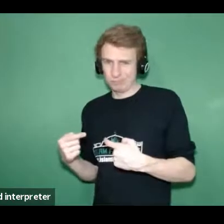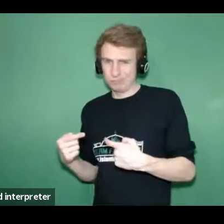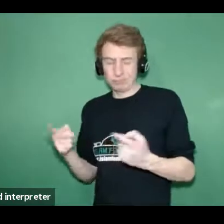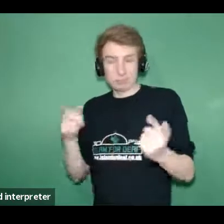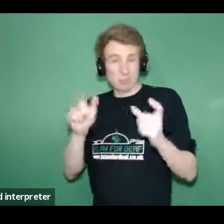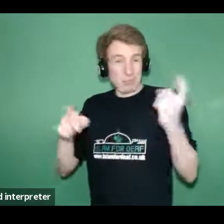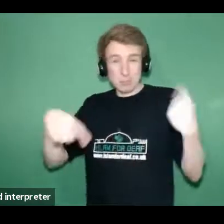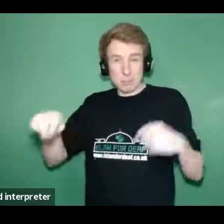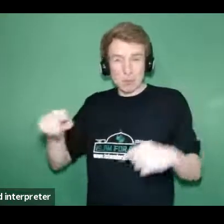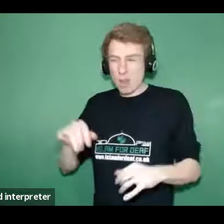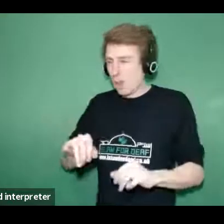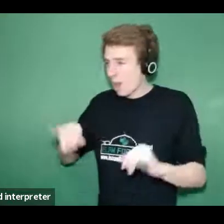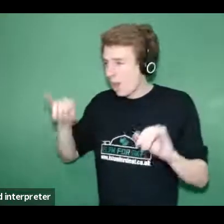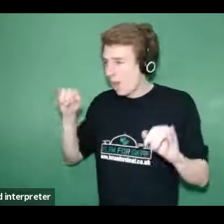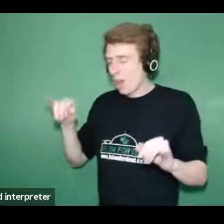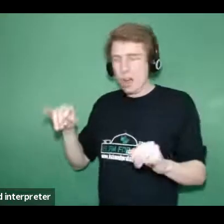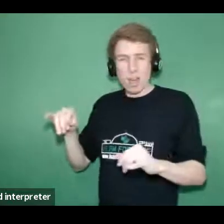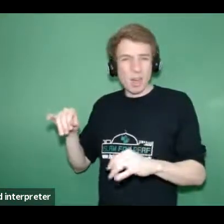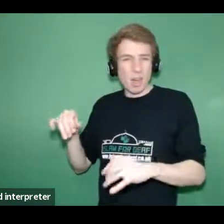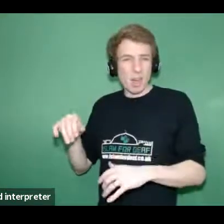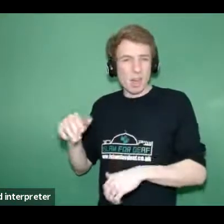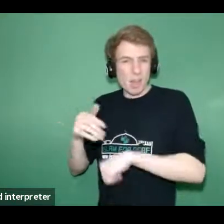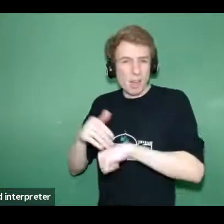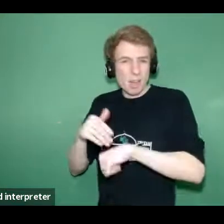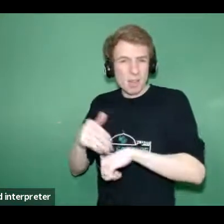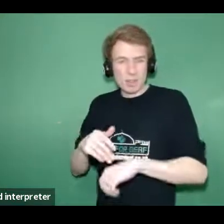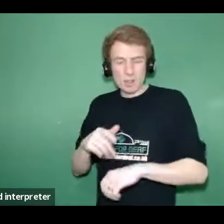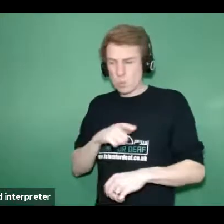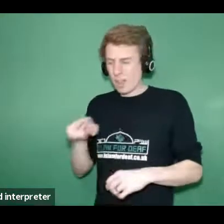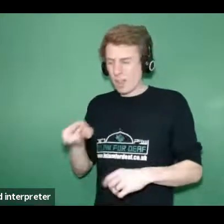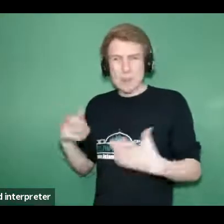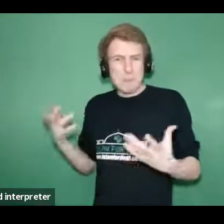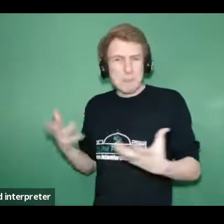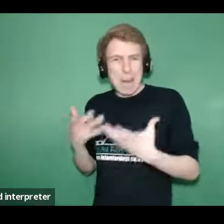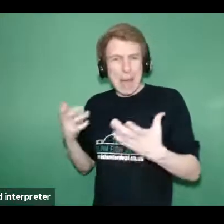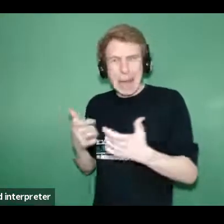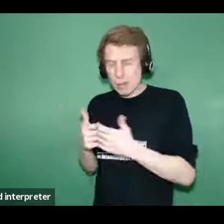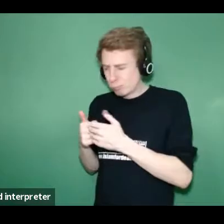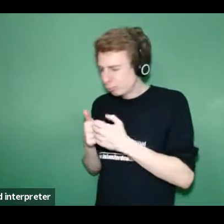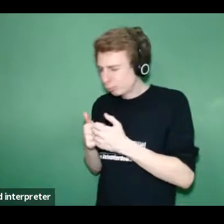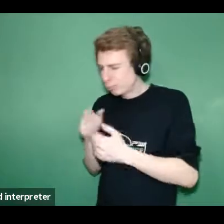are playing with something that's very, very important and very, very precious.